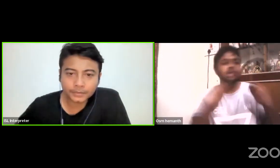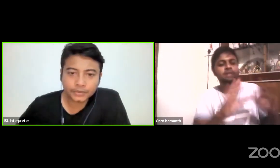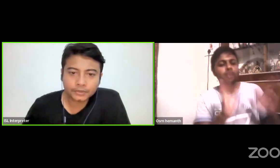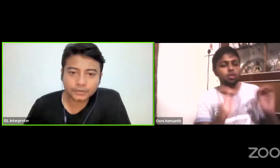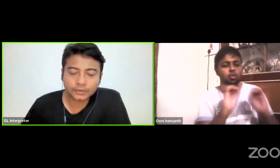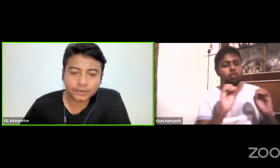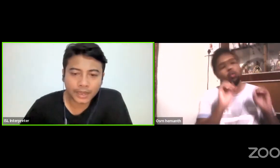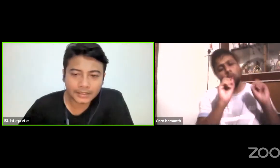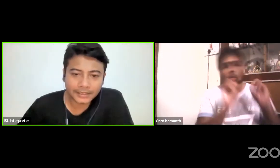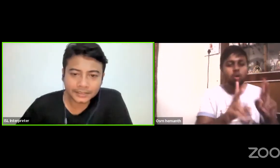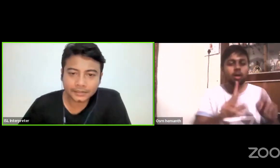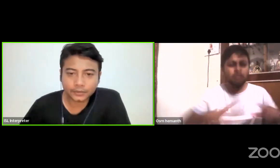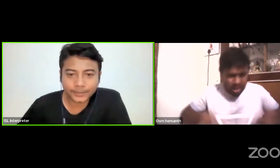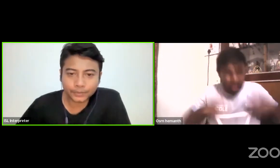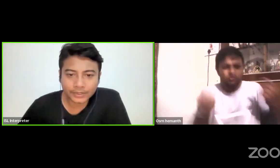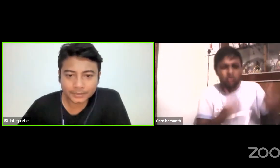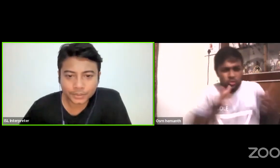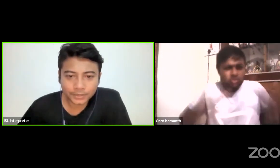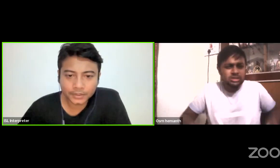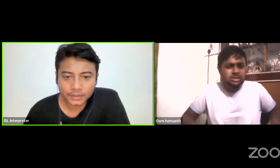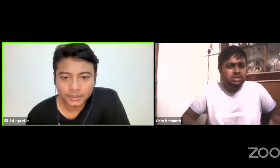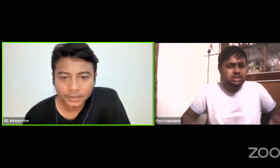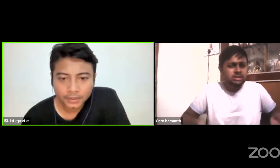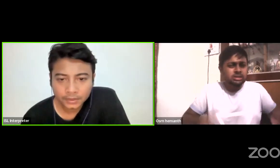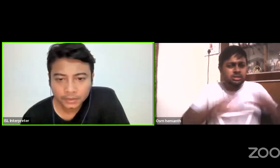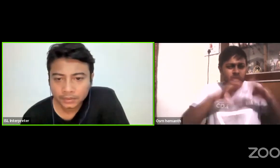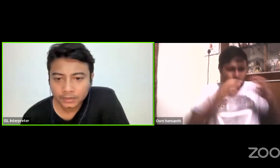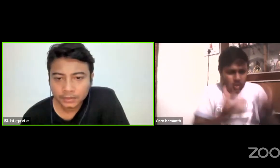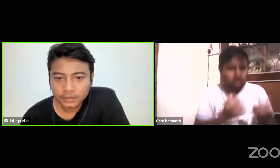हरे कृष्ण प्रभु जी। आज लेक्चर तो मैं पूरा समझा।